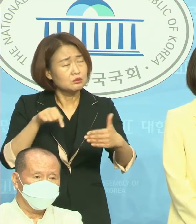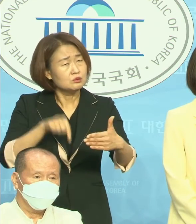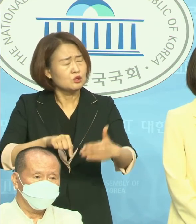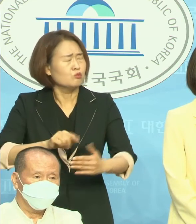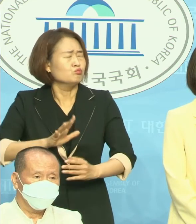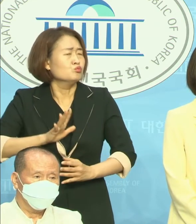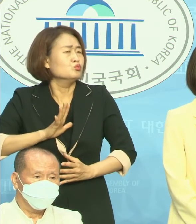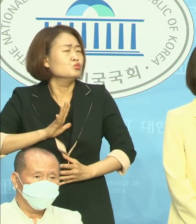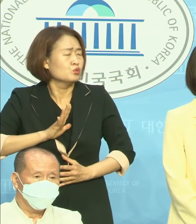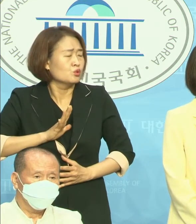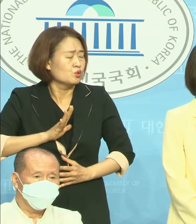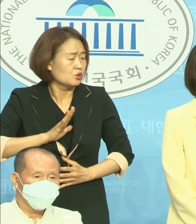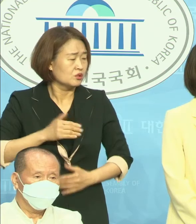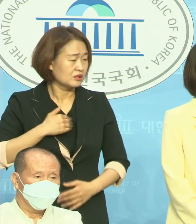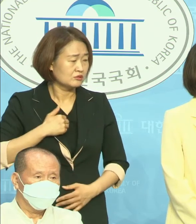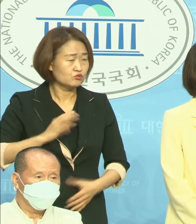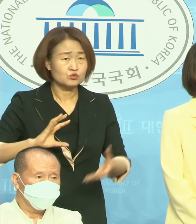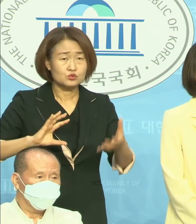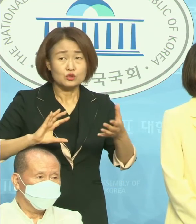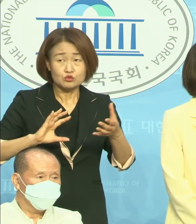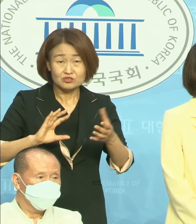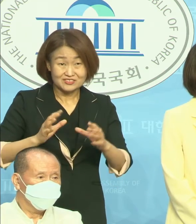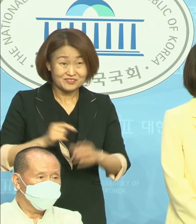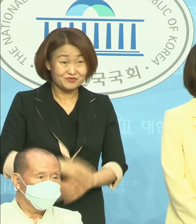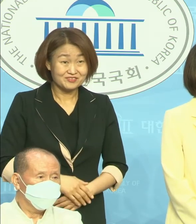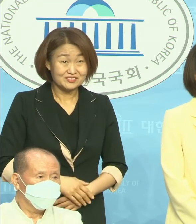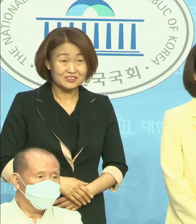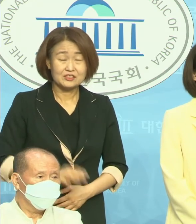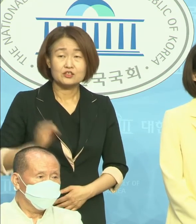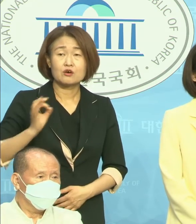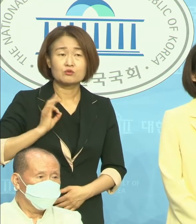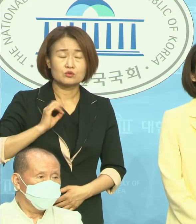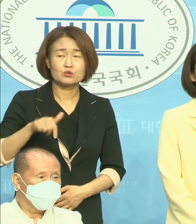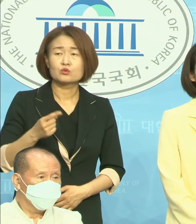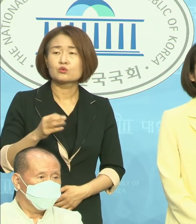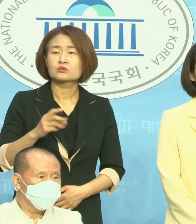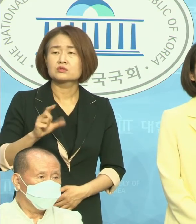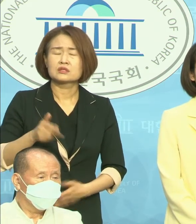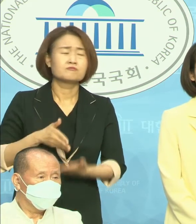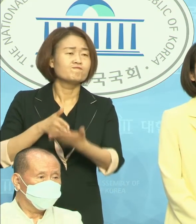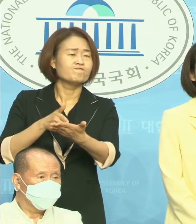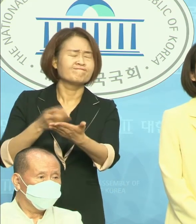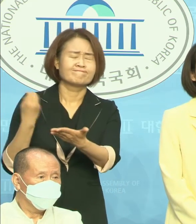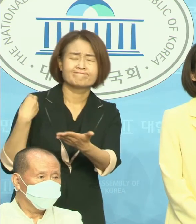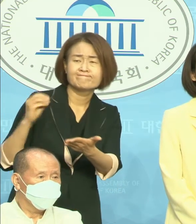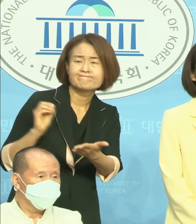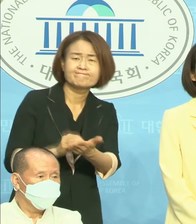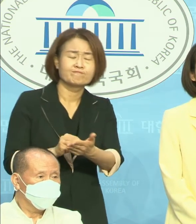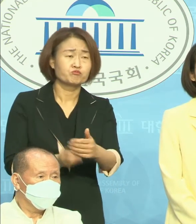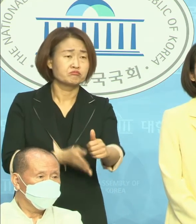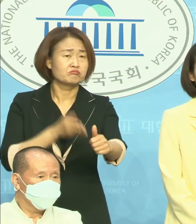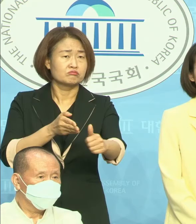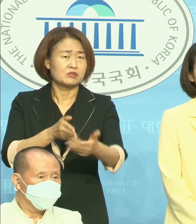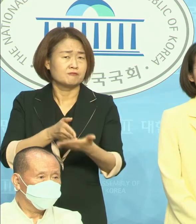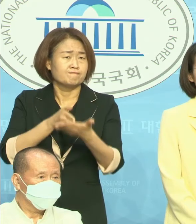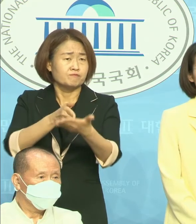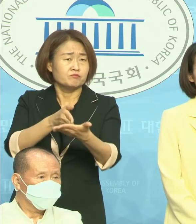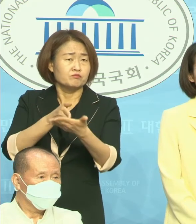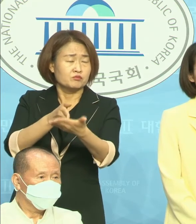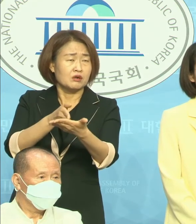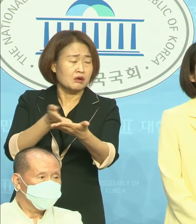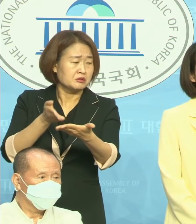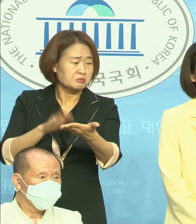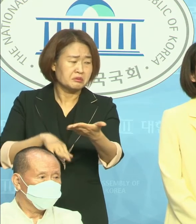나는 국민연금공단 의 강력하게 항의하고 재평가 받으면서 원상 복구는 되었지만 그 이하 깜 은